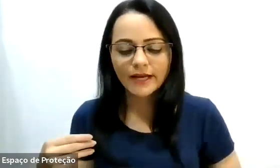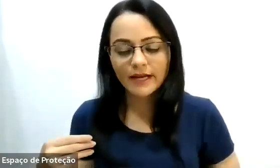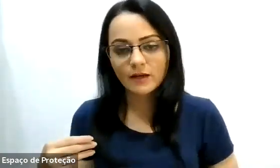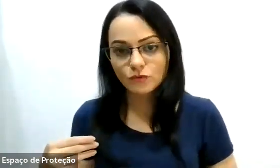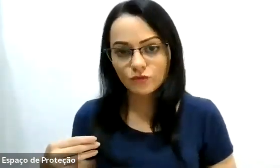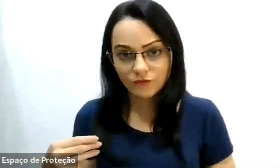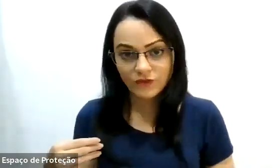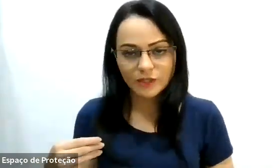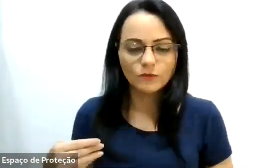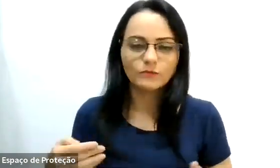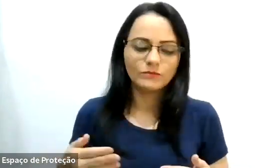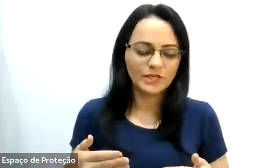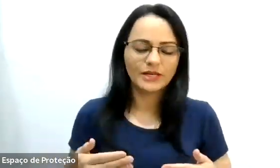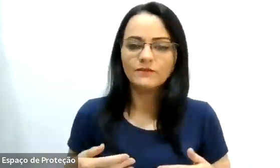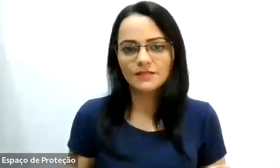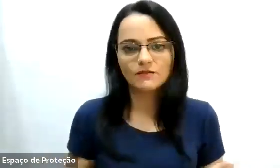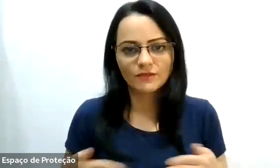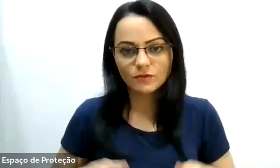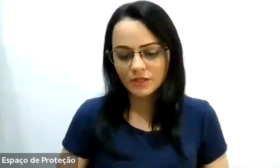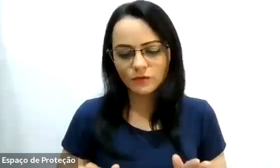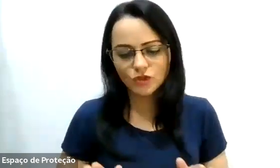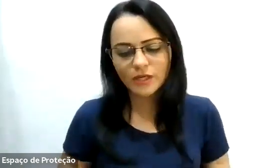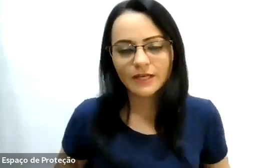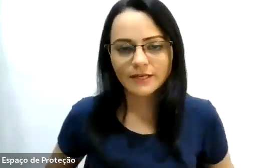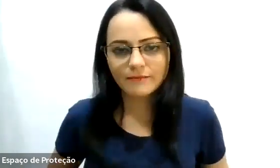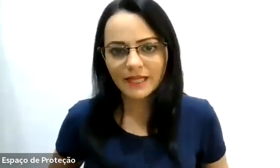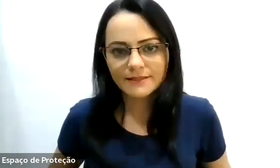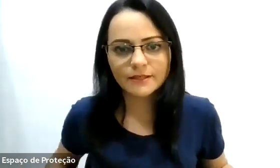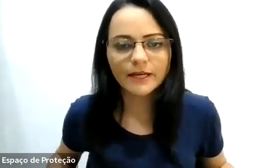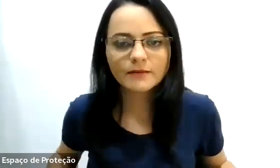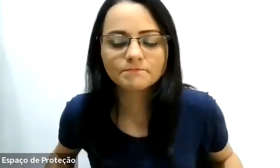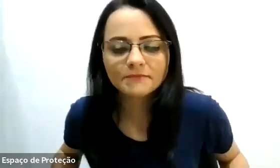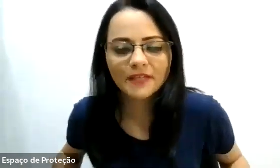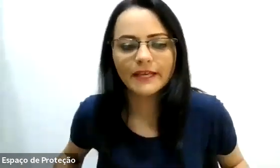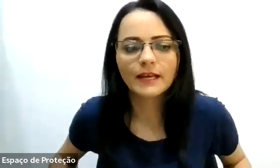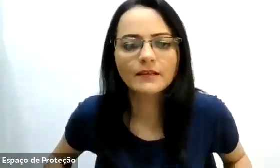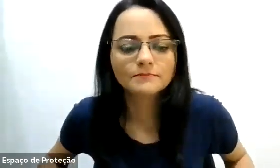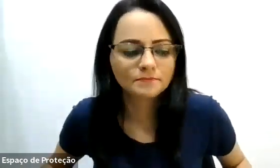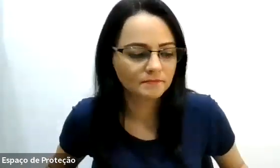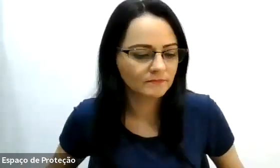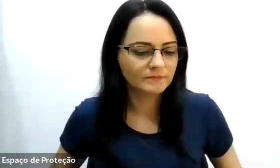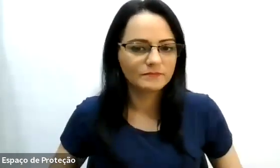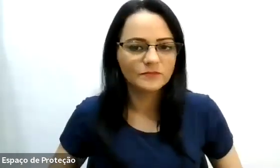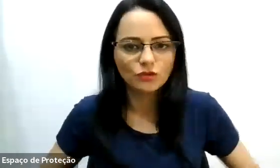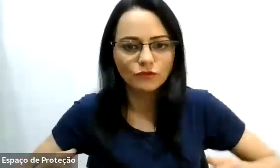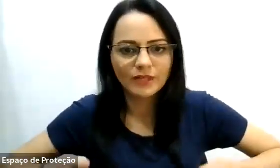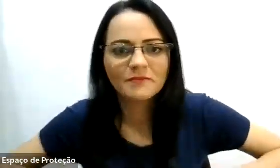Dará à luz um filho. E aí vocês vão fazer o sinal de nascer, né? Ela, de novo, né?